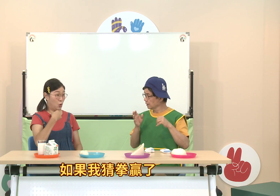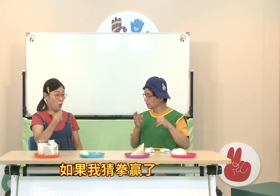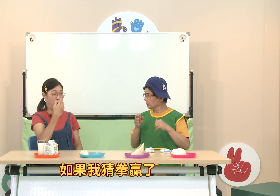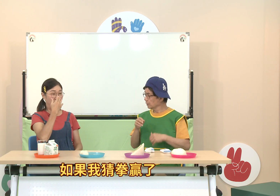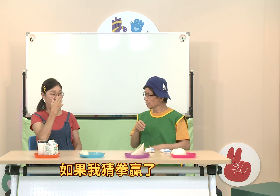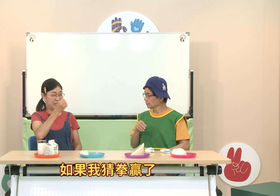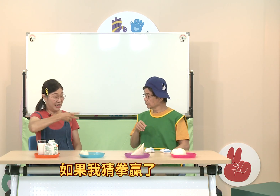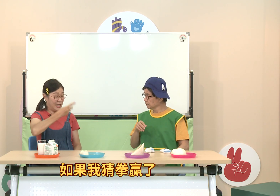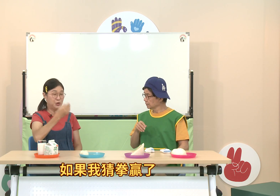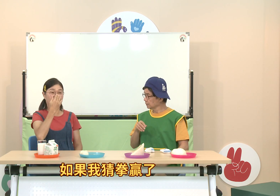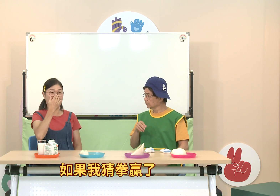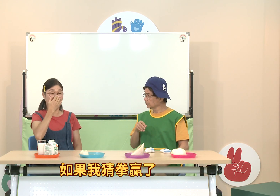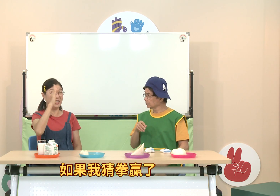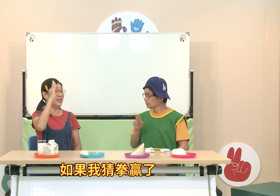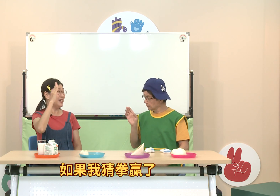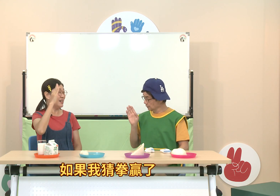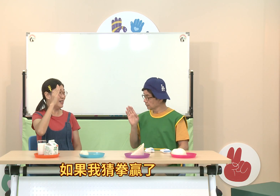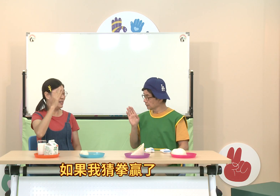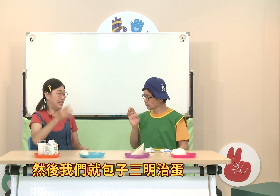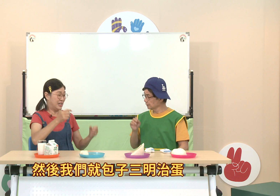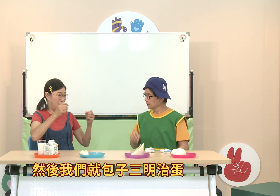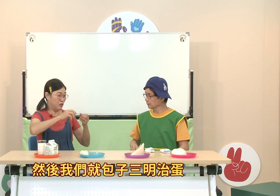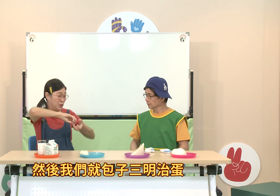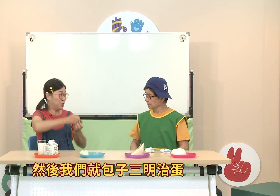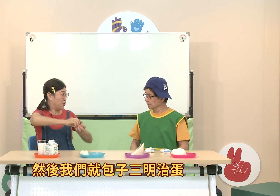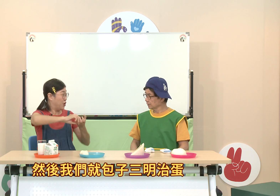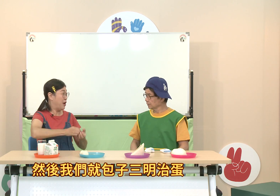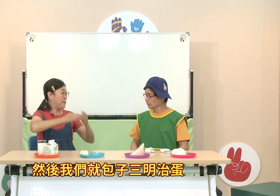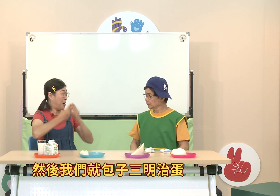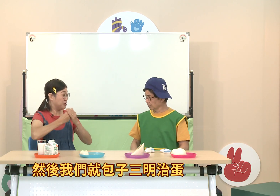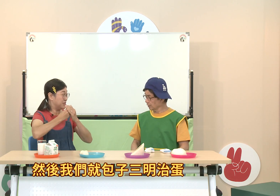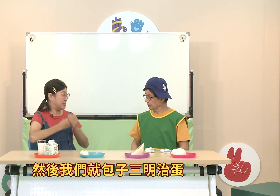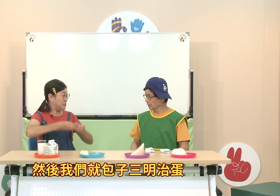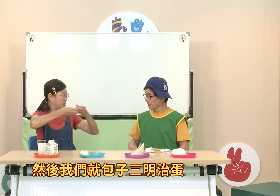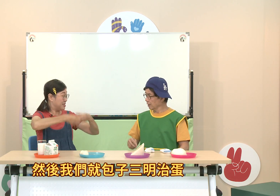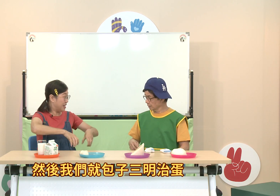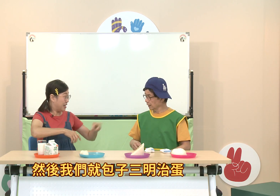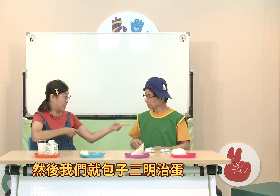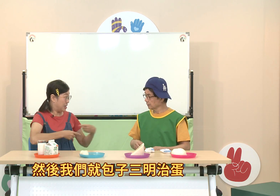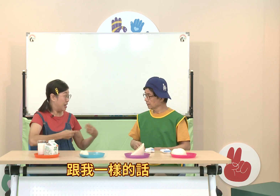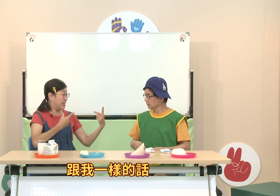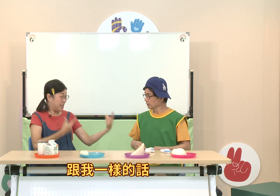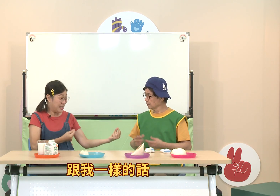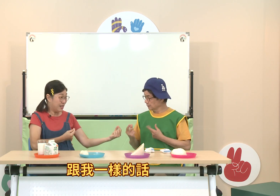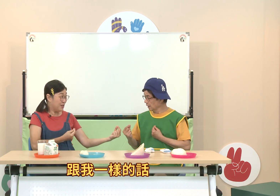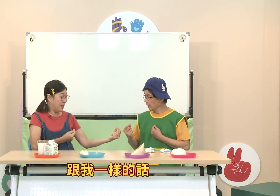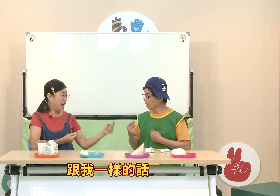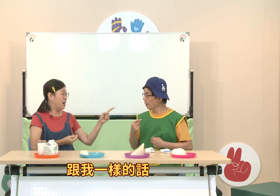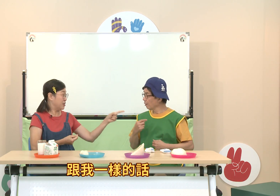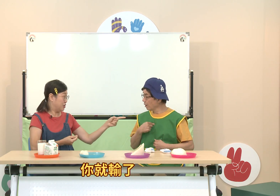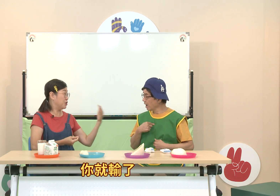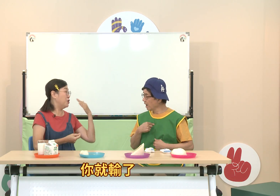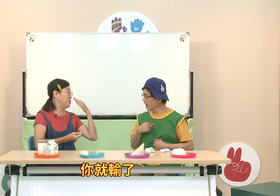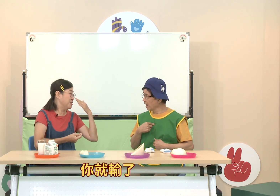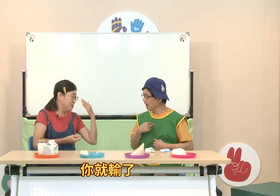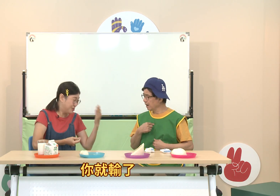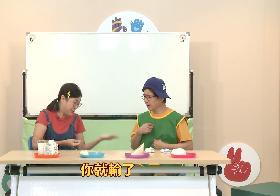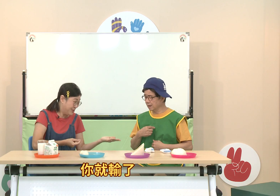我猜拳贏了然後我們就包子三明治蛋一樣的話你就輸